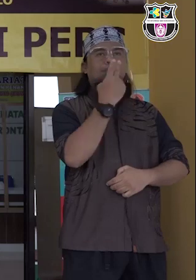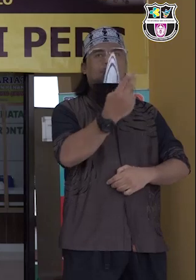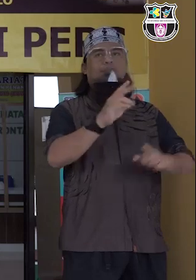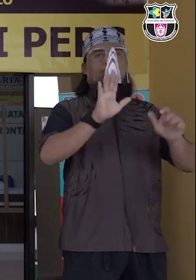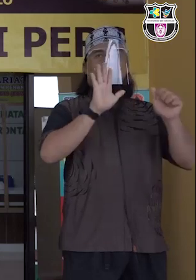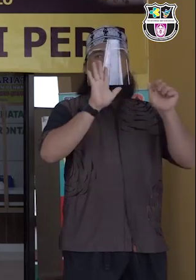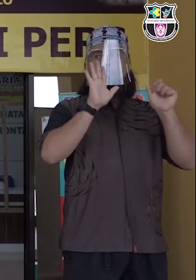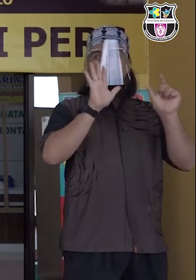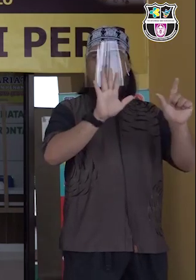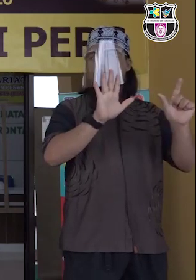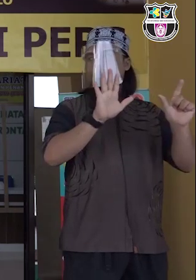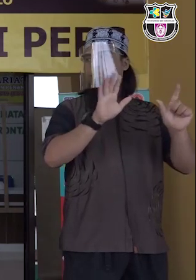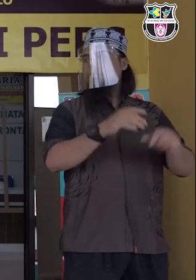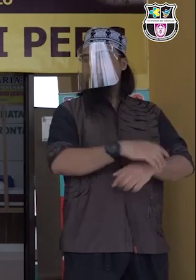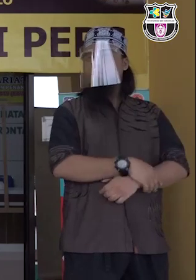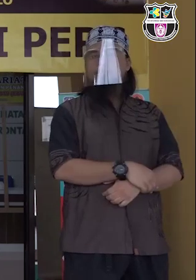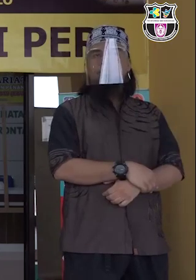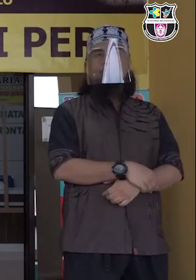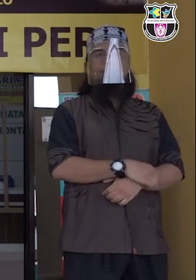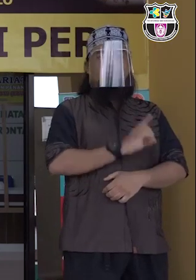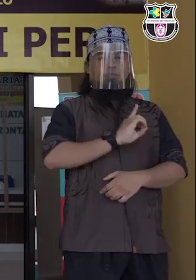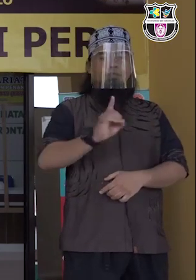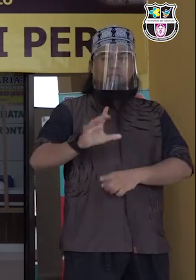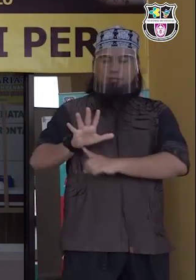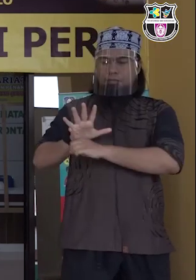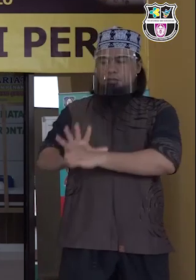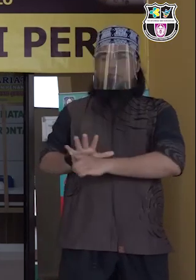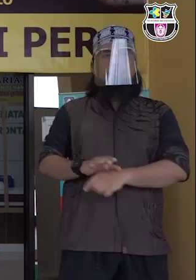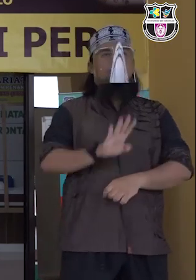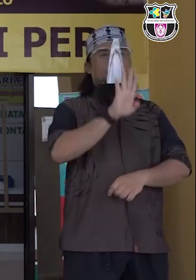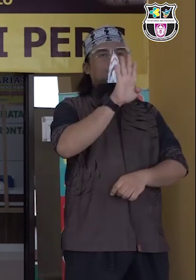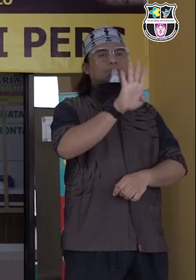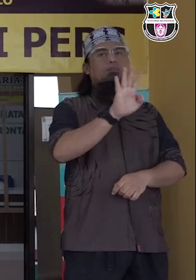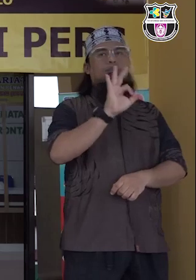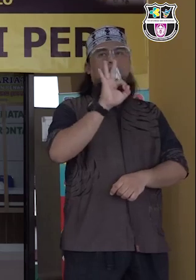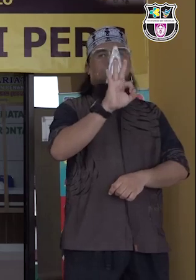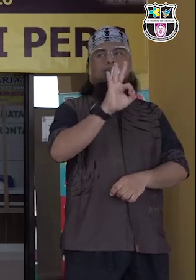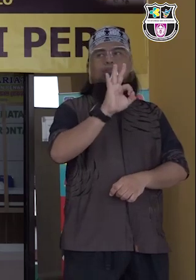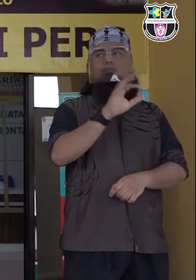227 kasus, dan masih dalam perawatan 43 kasus.